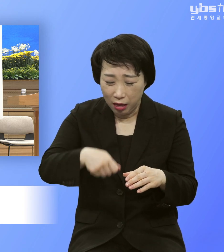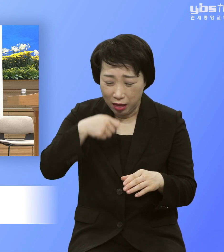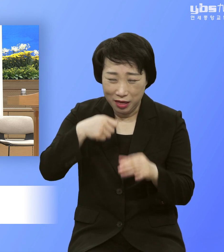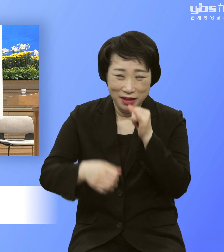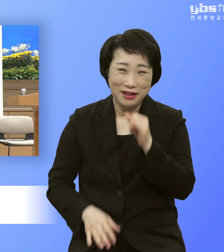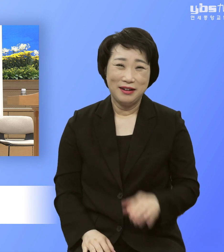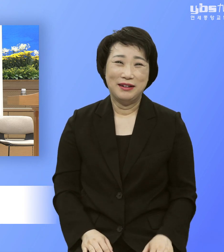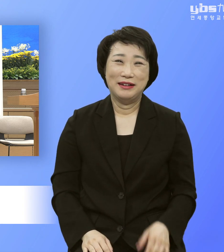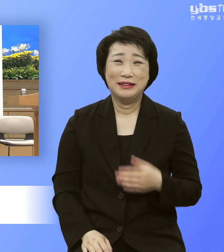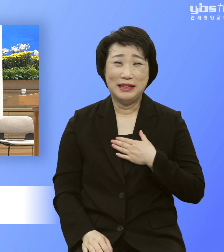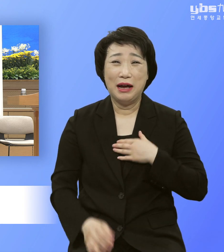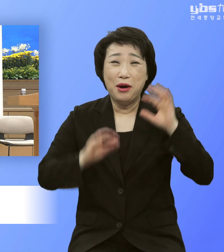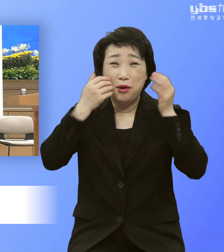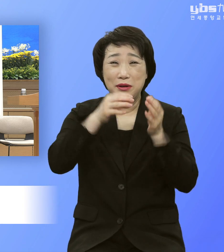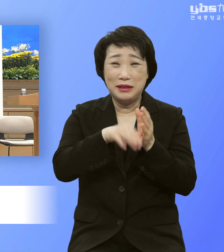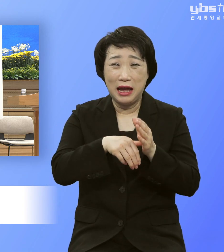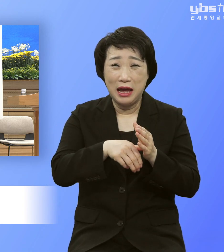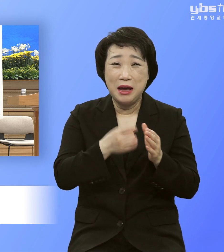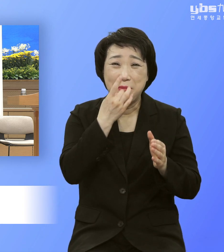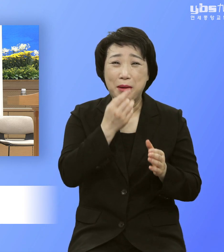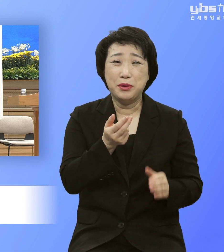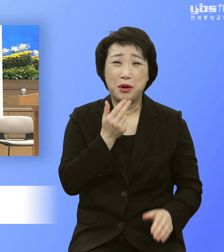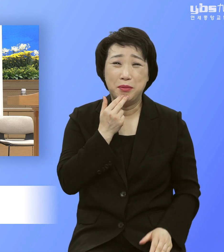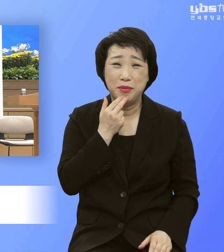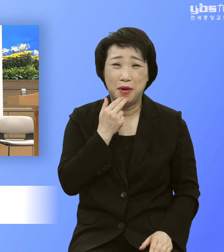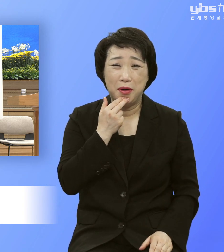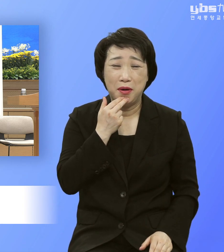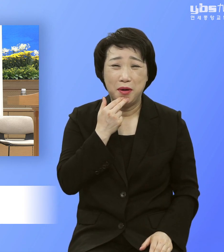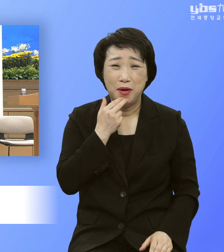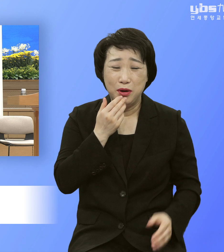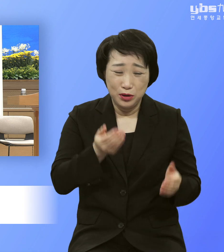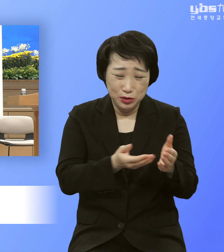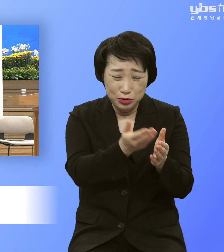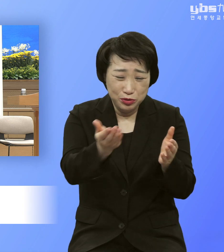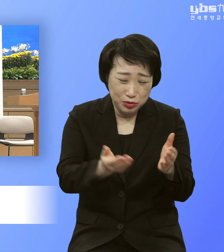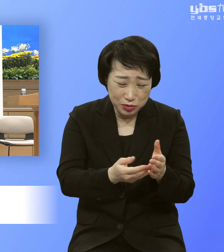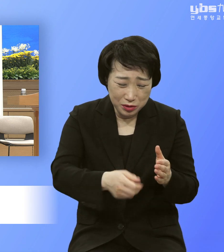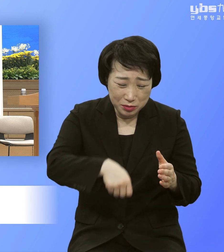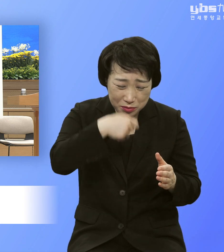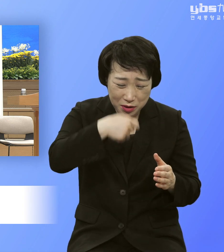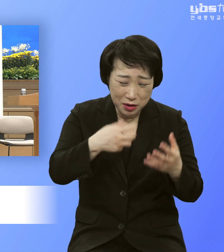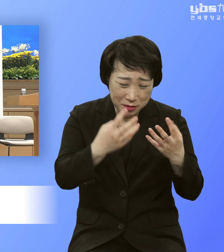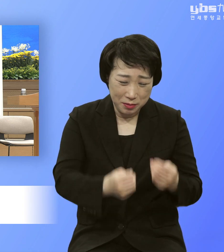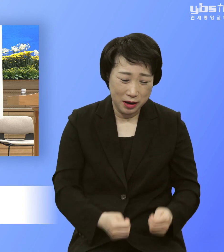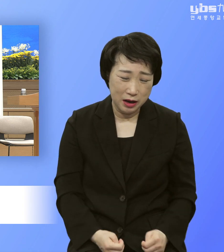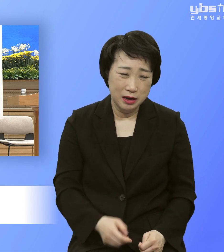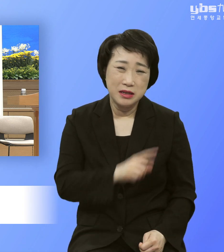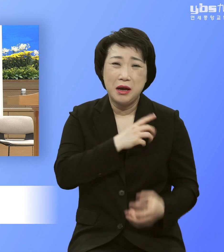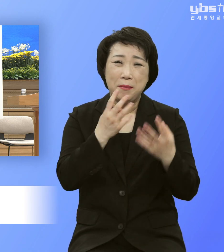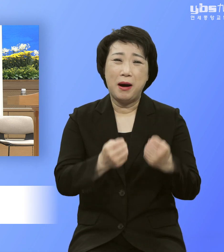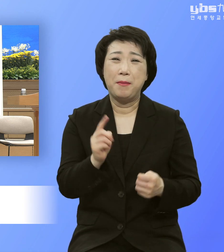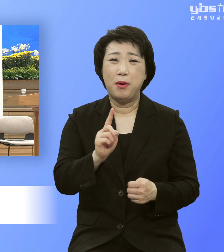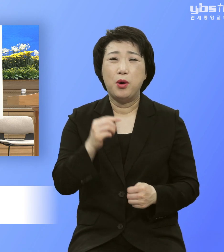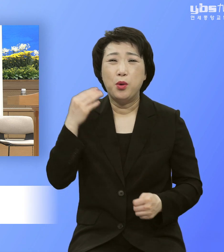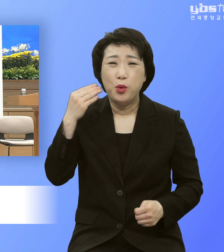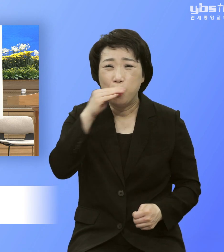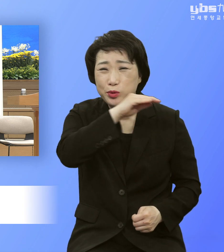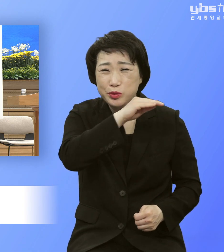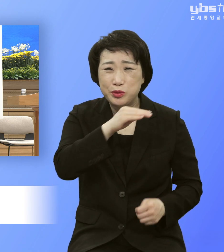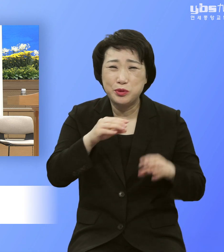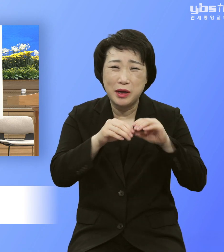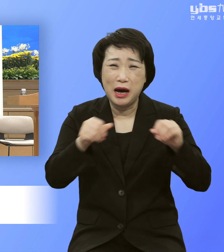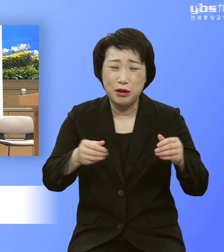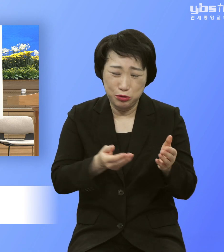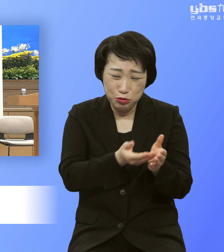어렸을 때는 밥이 없어서 죽을 많이 먹었어요. 제일 많이 먹은 것이 옥수수가루.